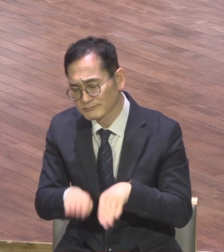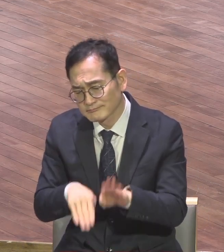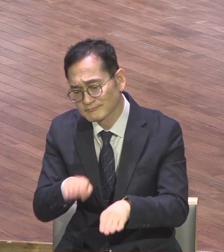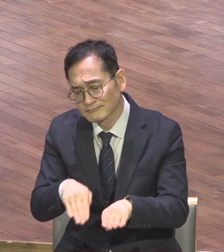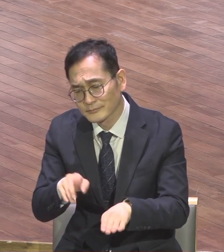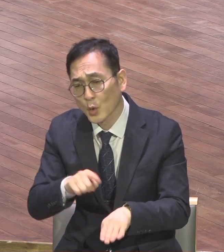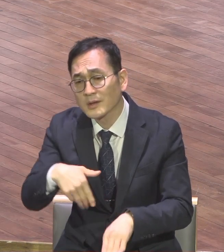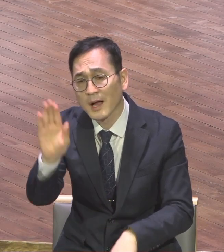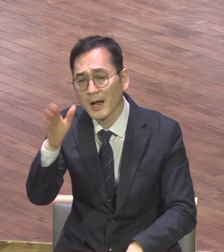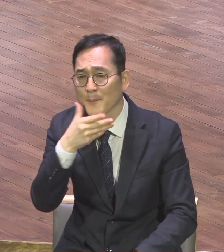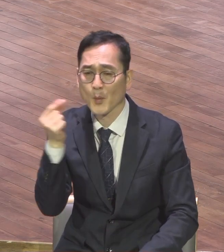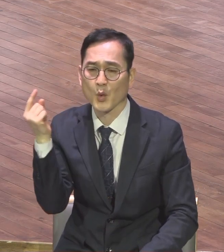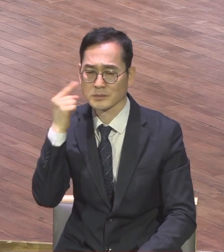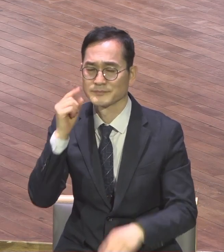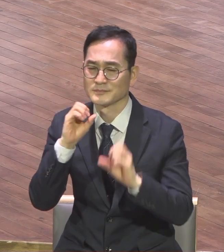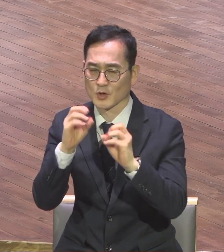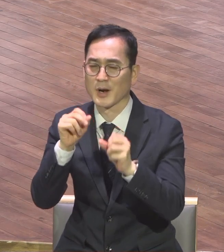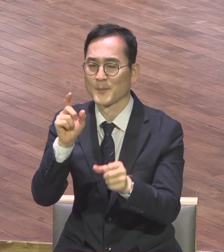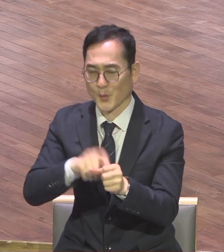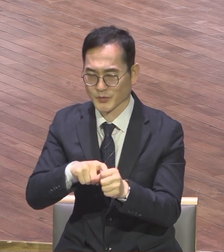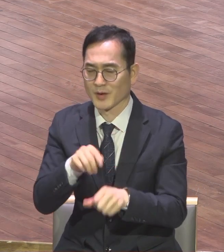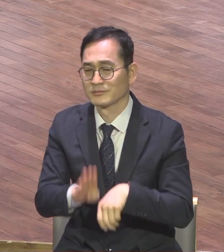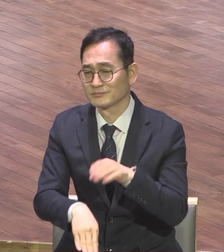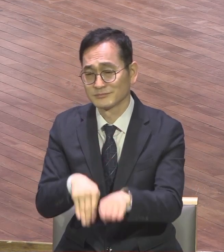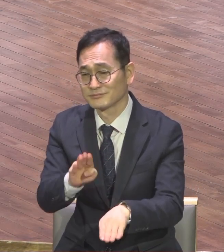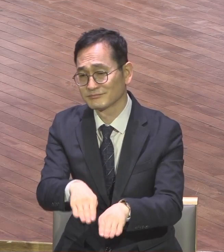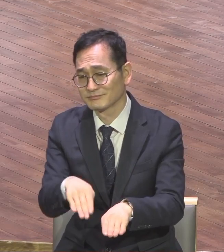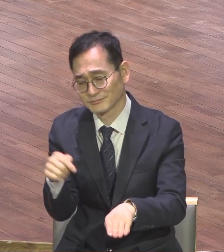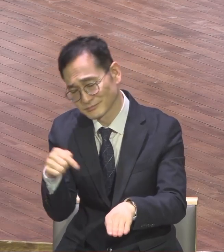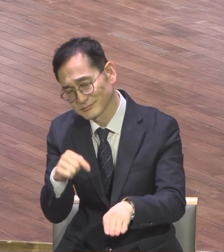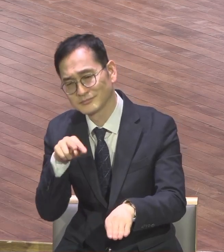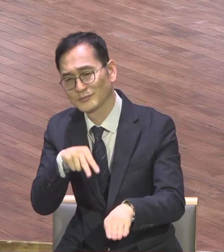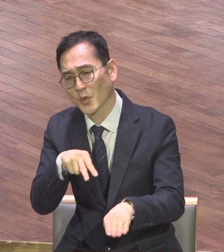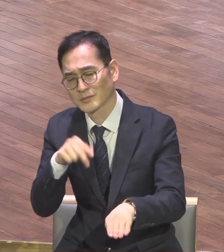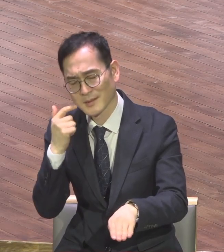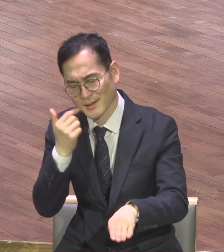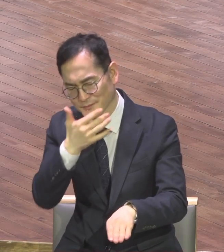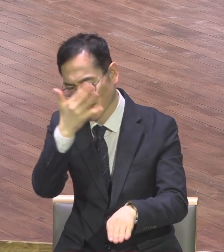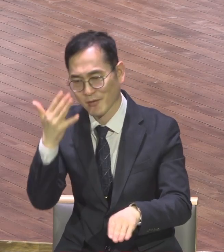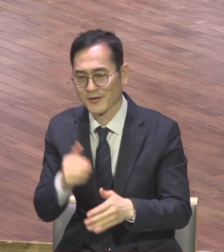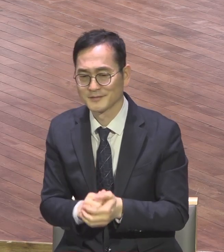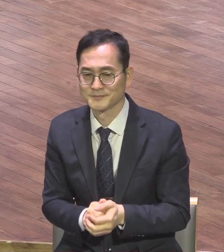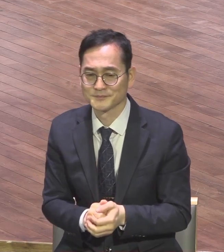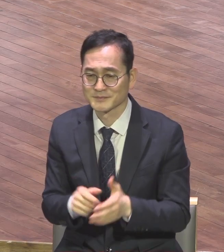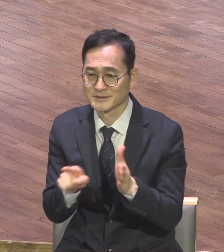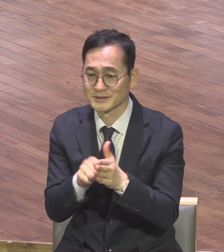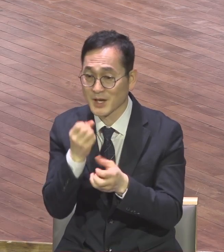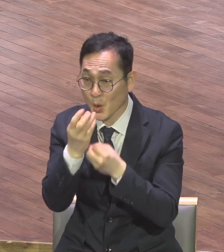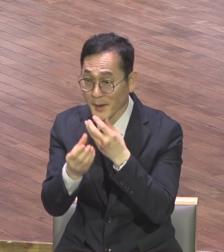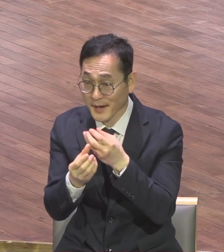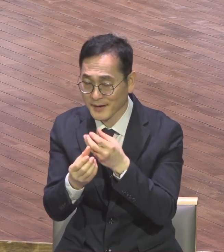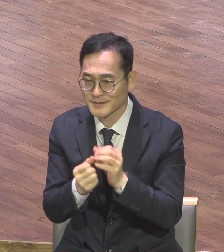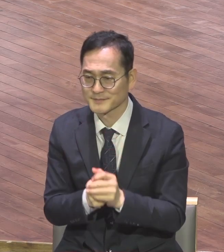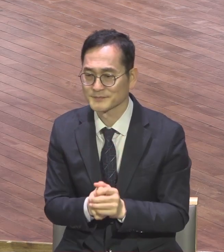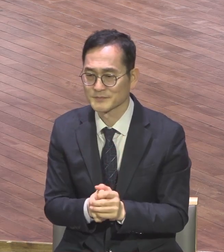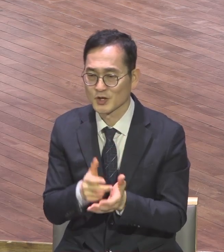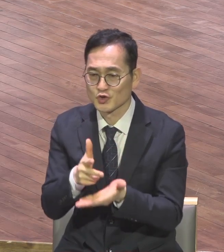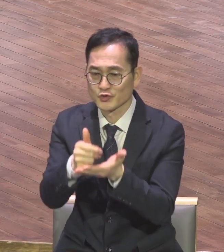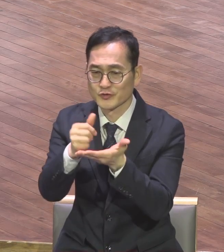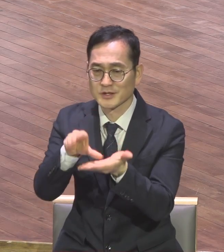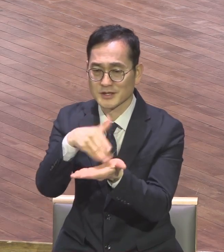전하는 자. 우리의 발걸음이 아름답기를 바랍니다. 신앙 고백합니다. 주는